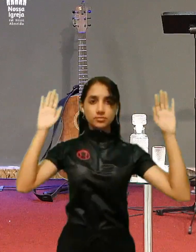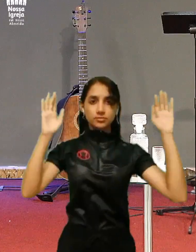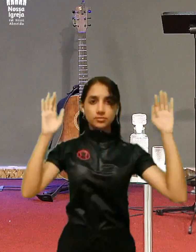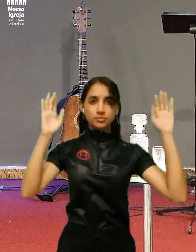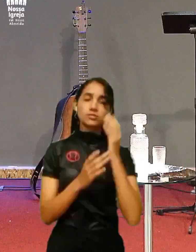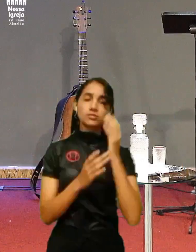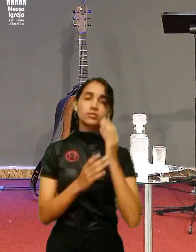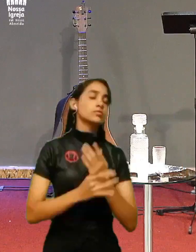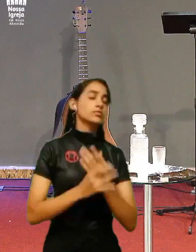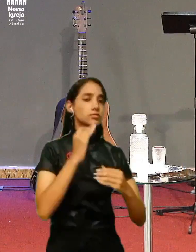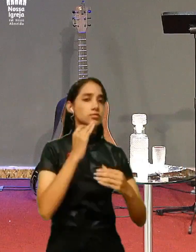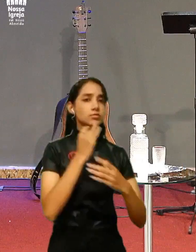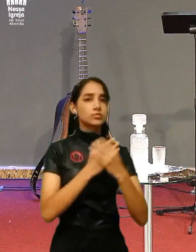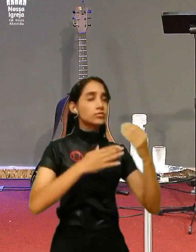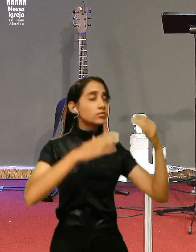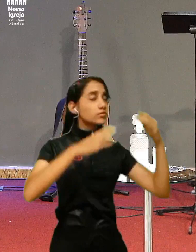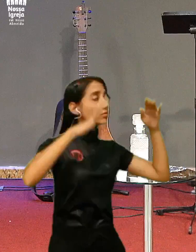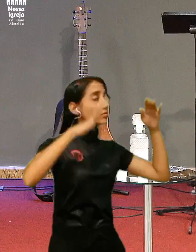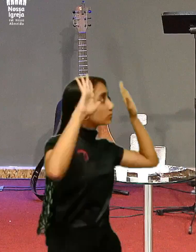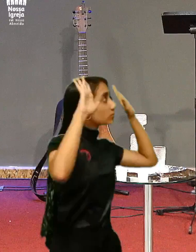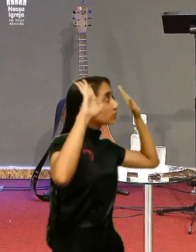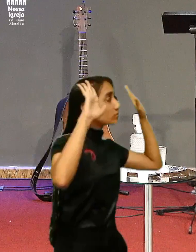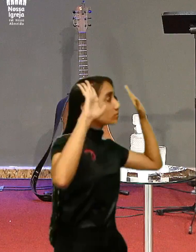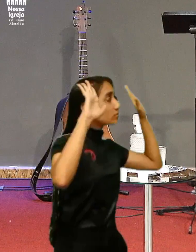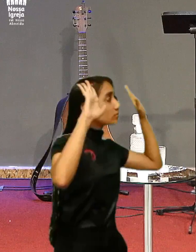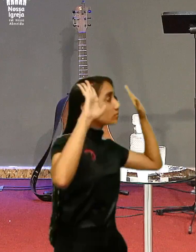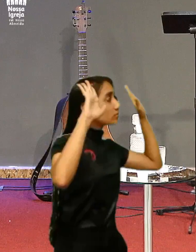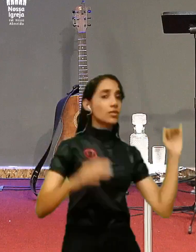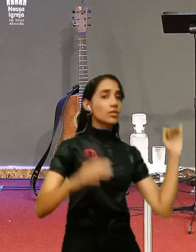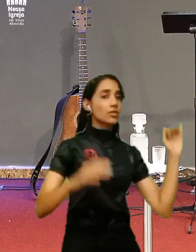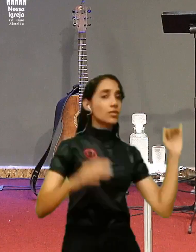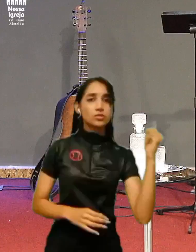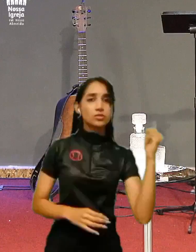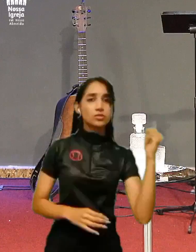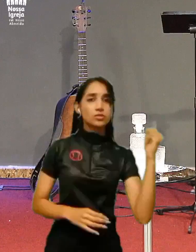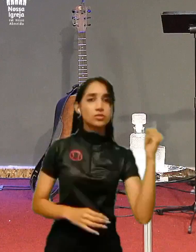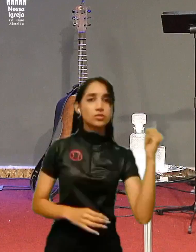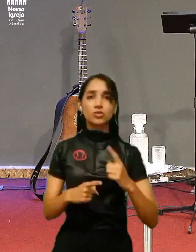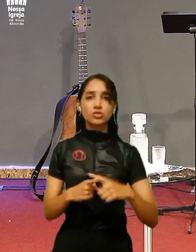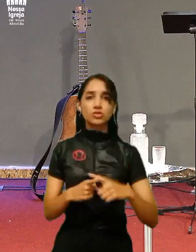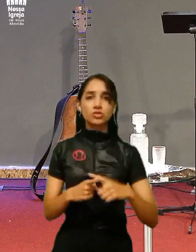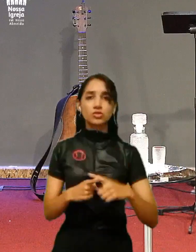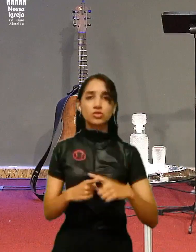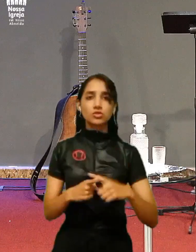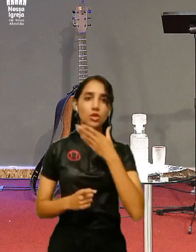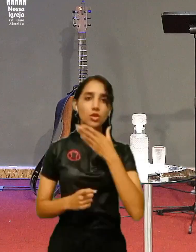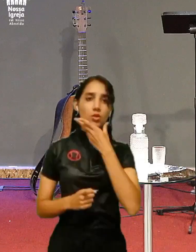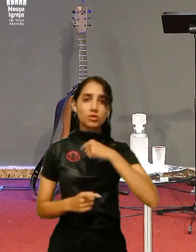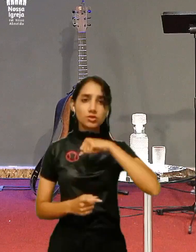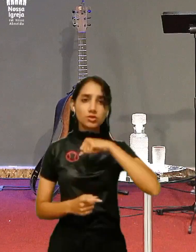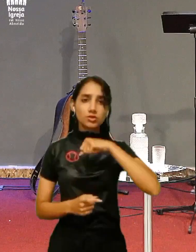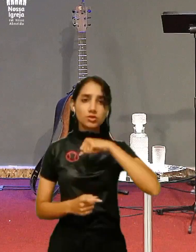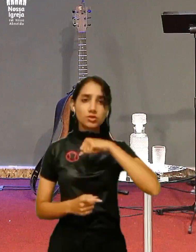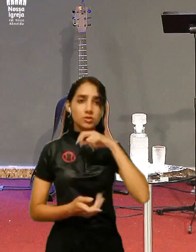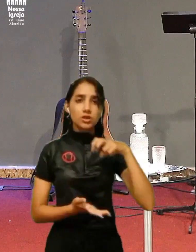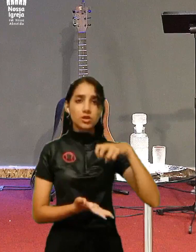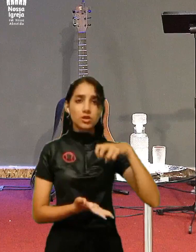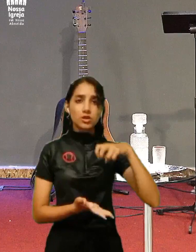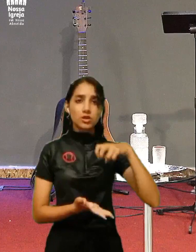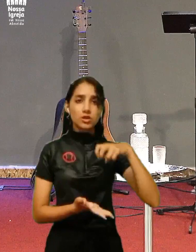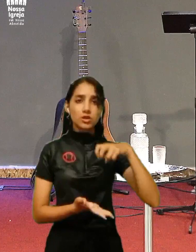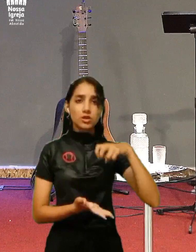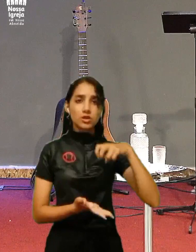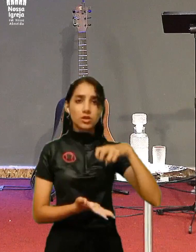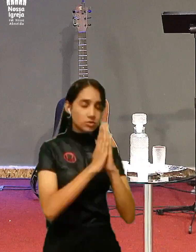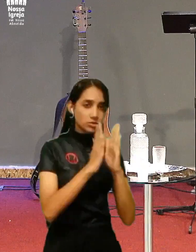Irmãos, é muito forte, porque o menino, ele não desiste. O tempo vai passando e ele continua com o braço